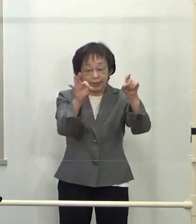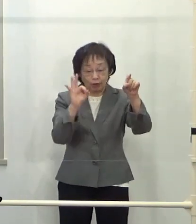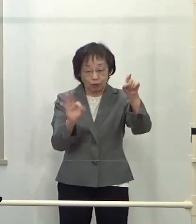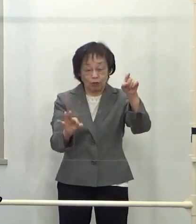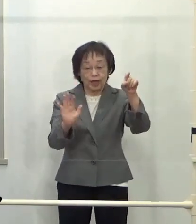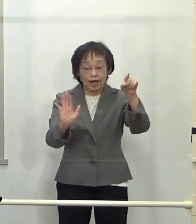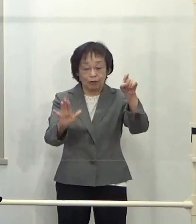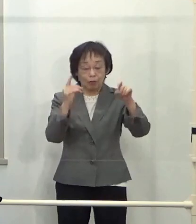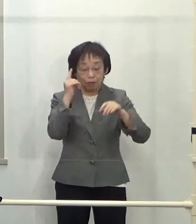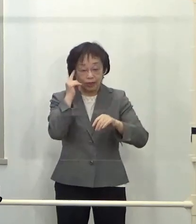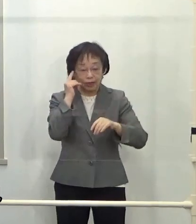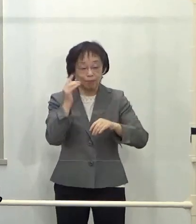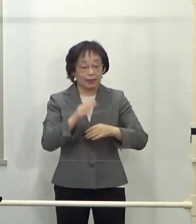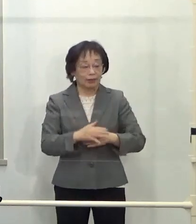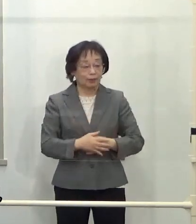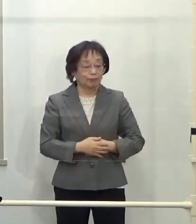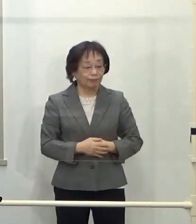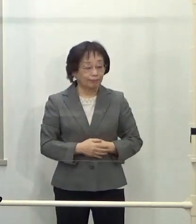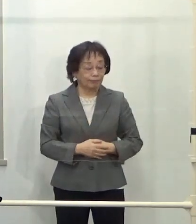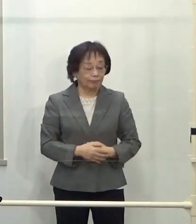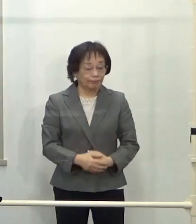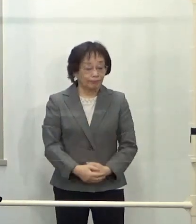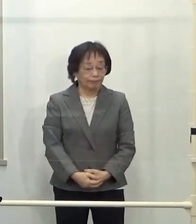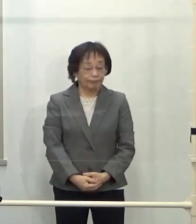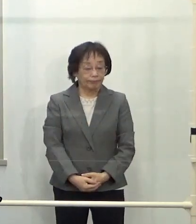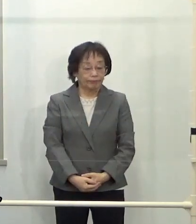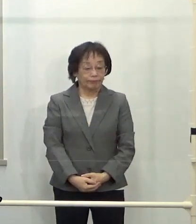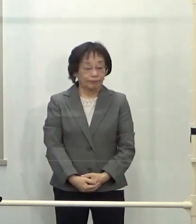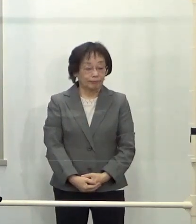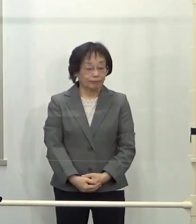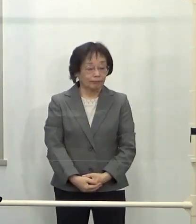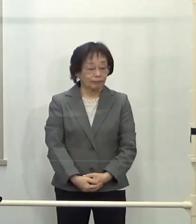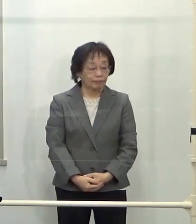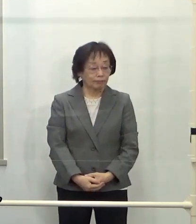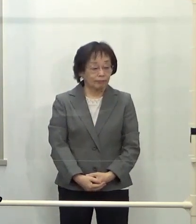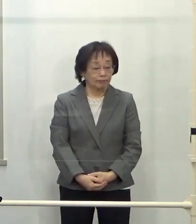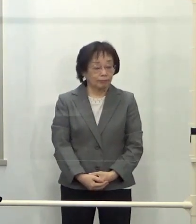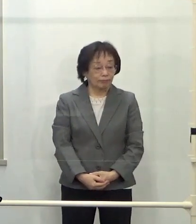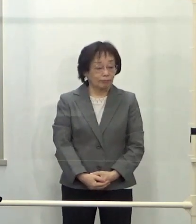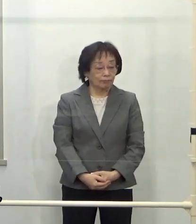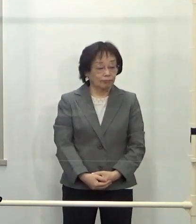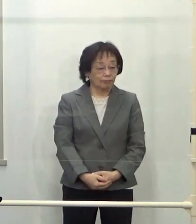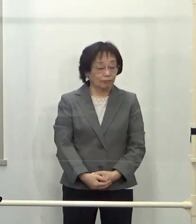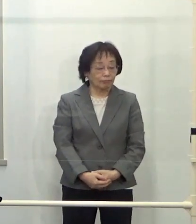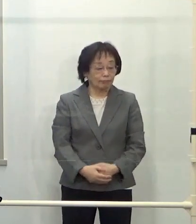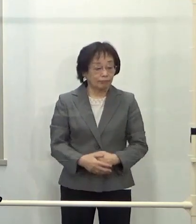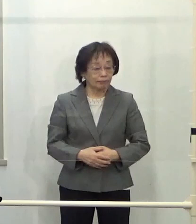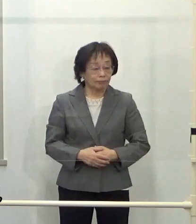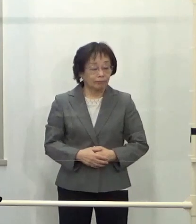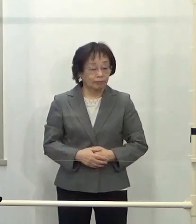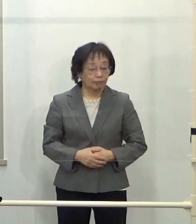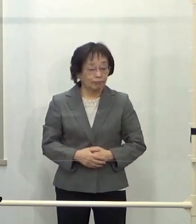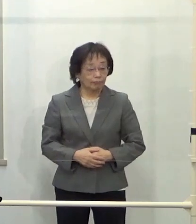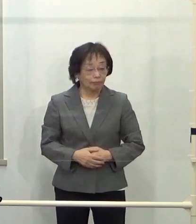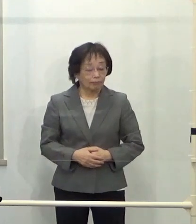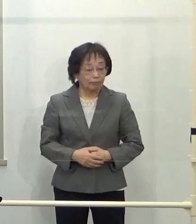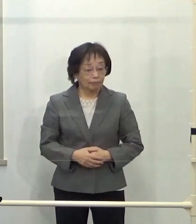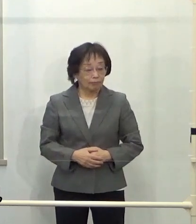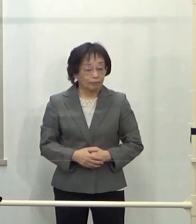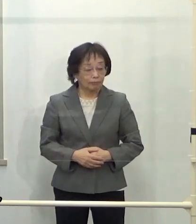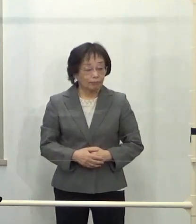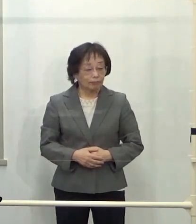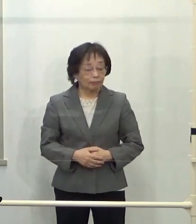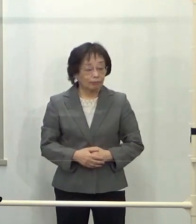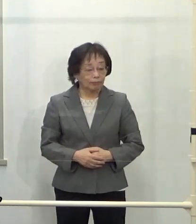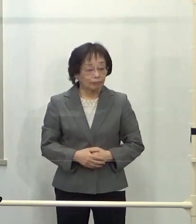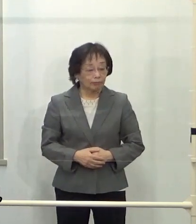NHK です。それに関連してなんですけれども、最後の方で周辺16市町の北九州都市圏域の拡大があるんです